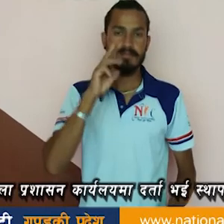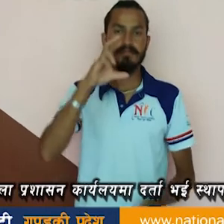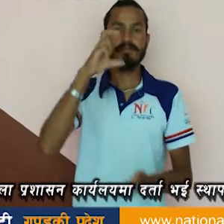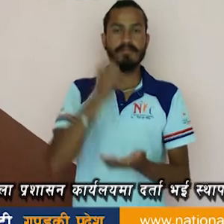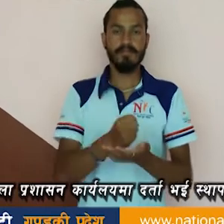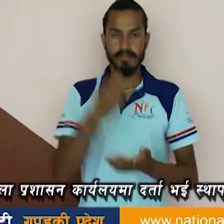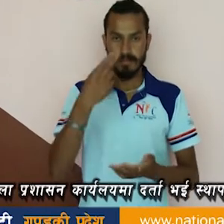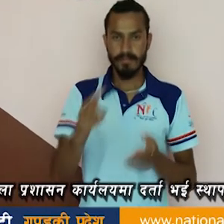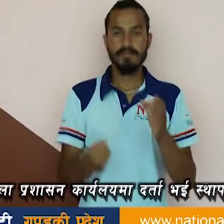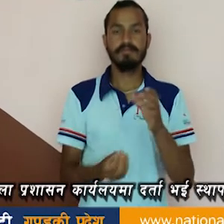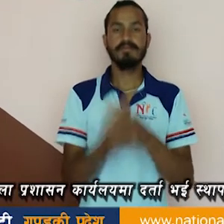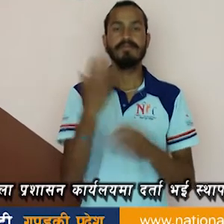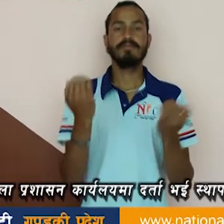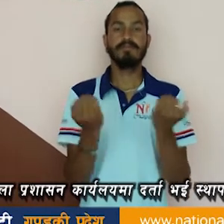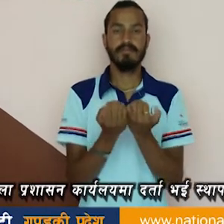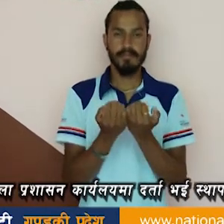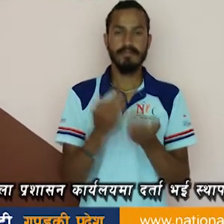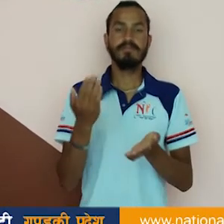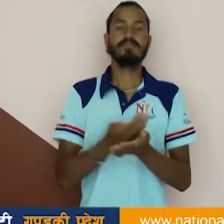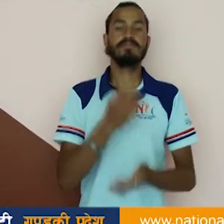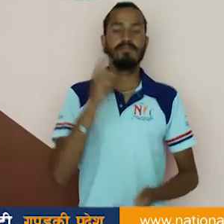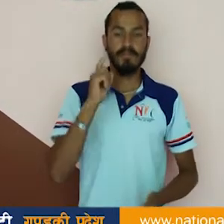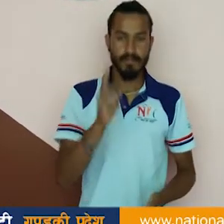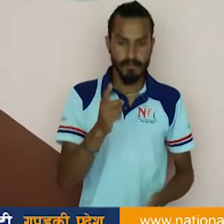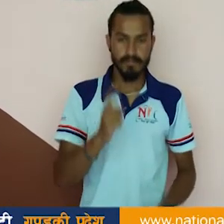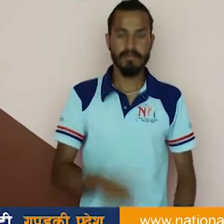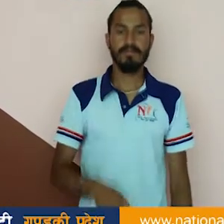जिल्ला प्रशासन कार्यालयमा दर्ता भई स्थापना गरिएको हो।